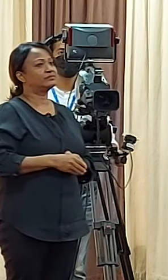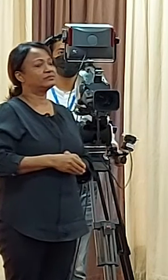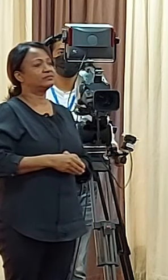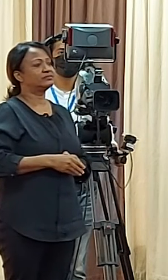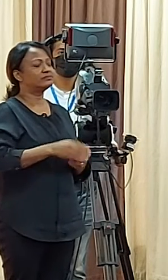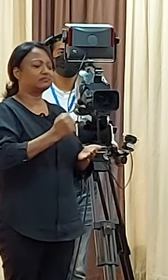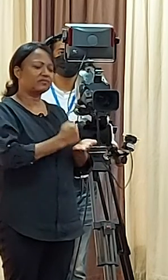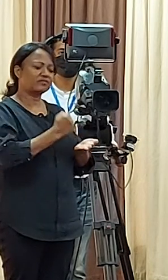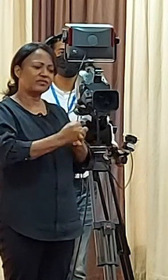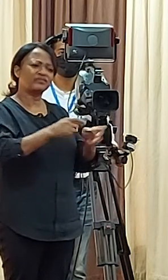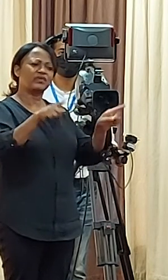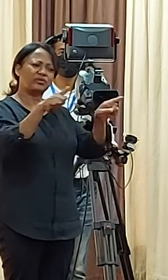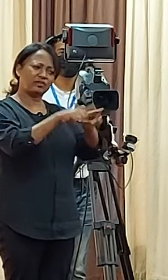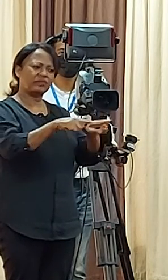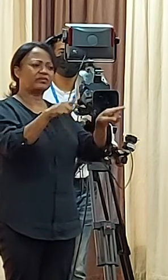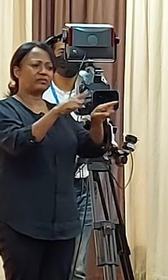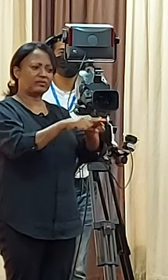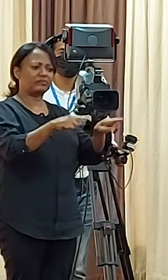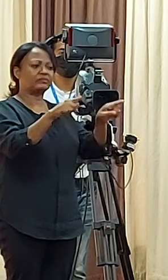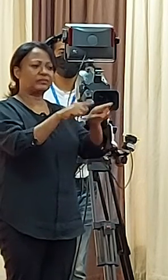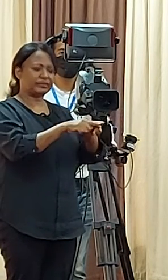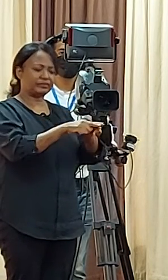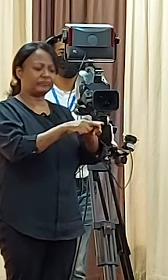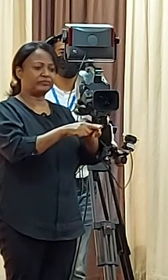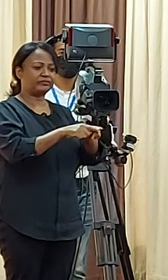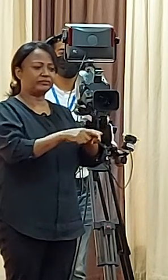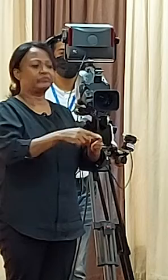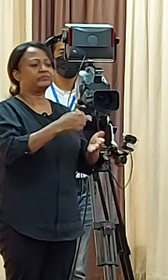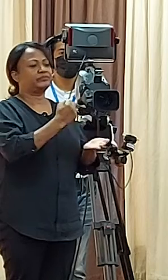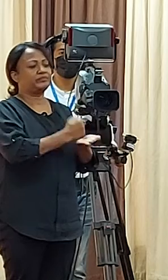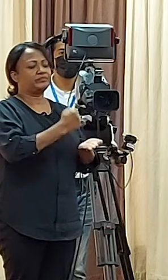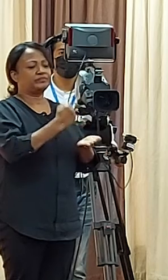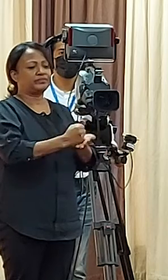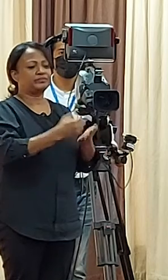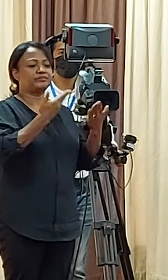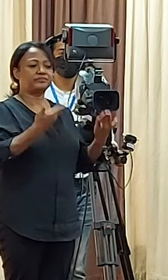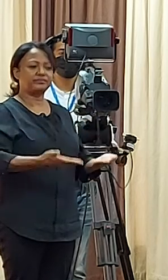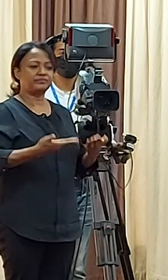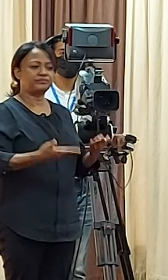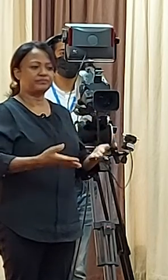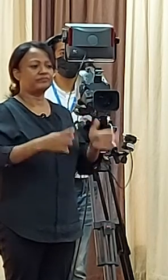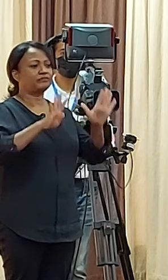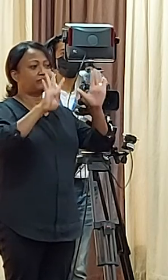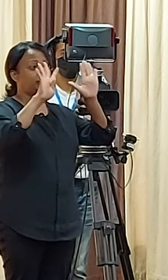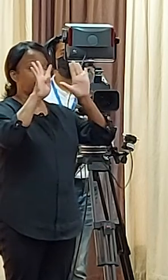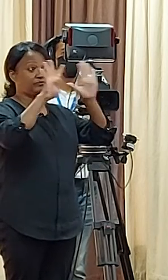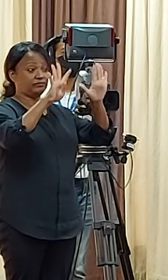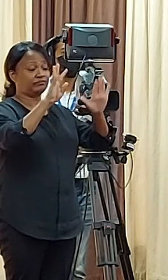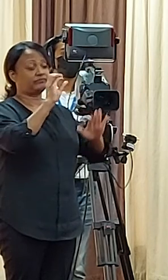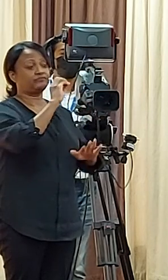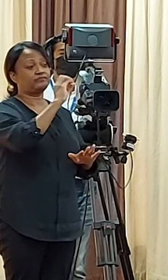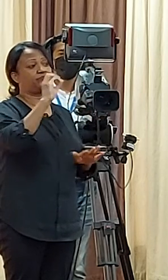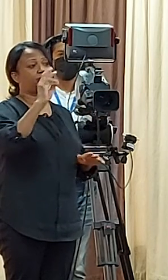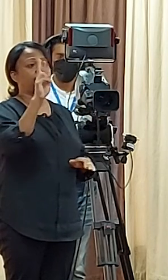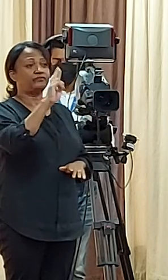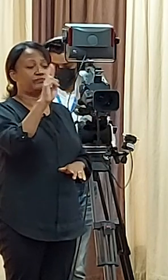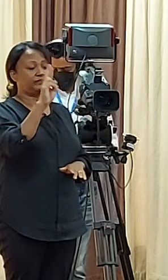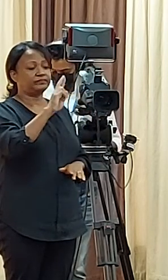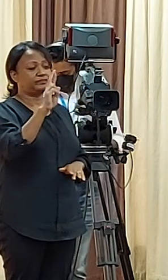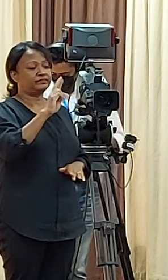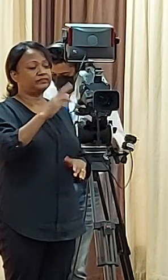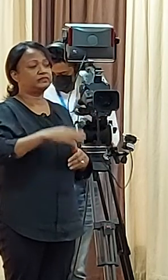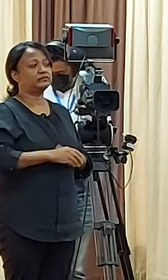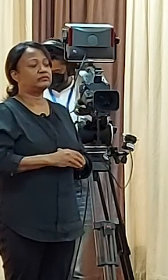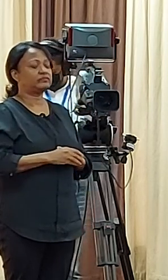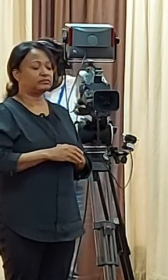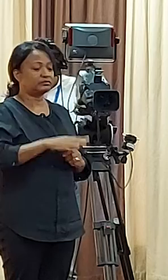bas de pension, nous allions, ce qui fait que pension invalide, à Zondi, il vit 9000 roupies. Et